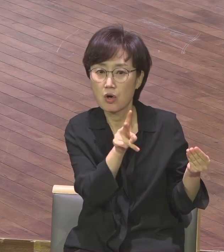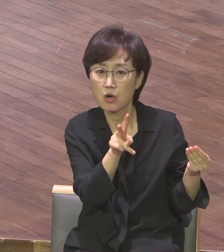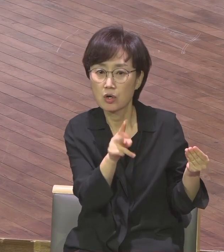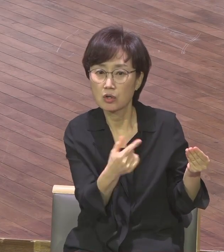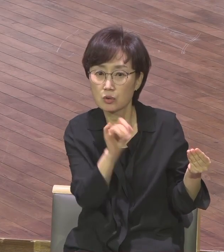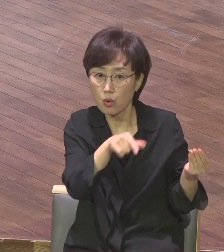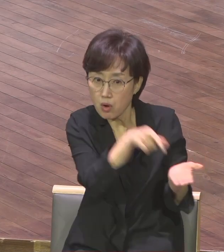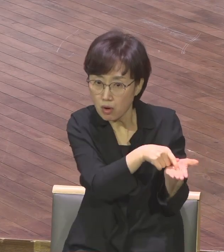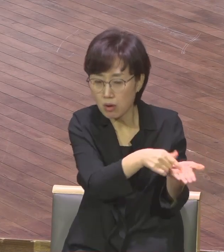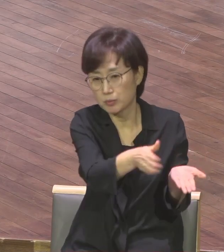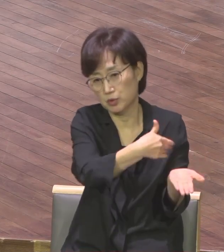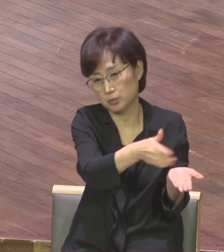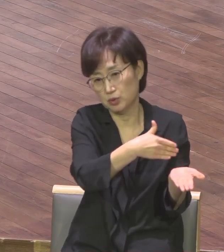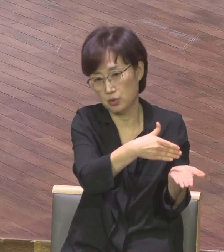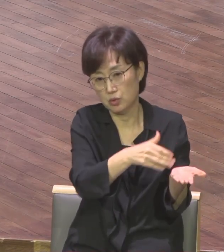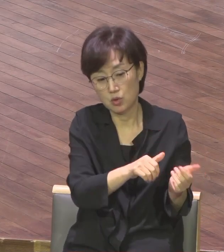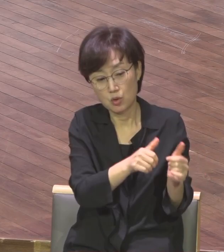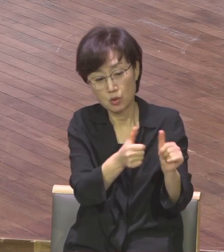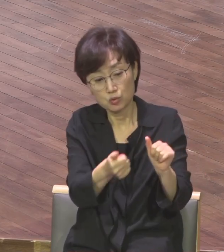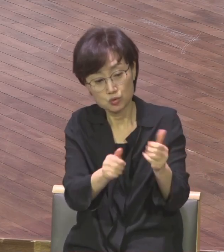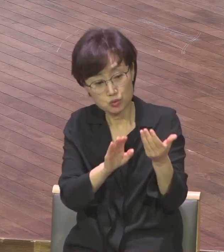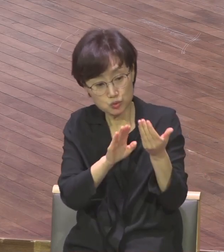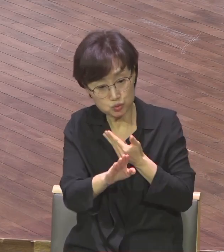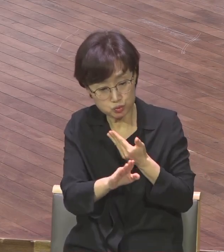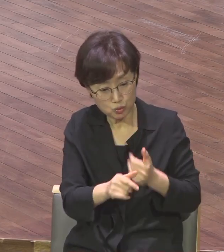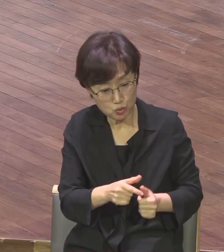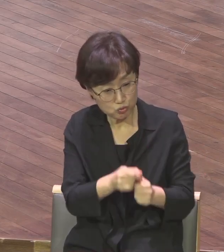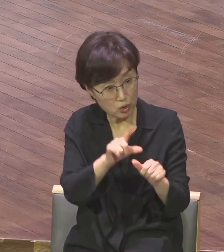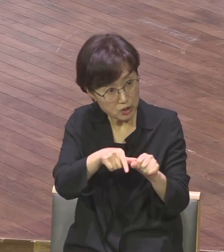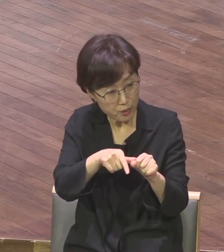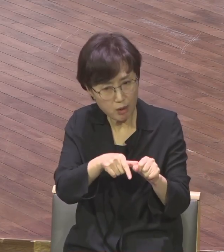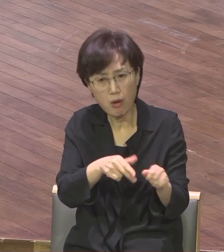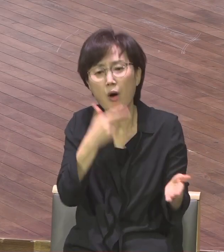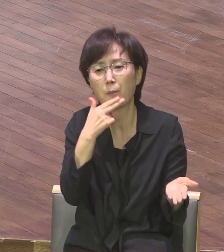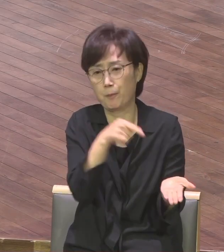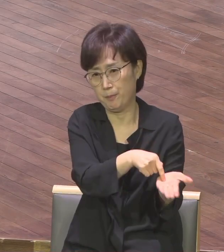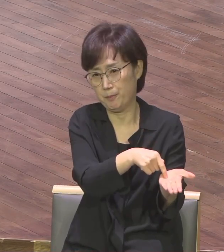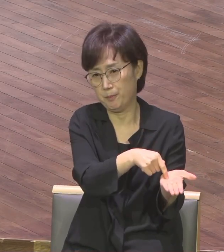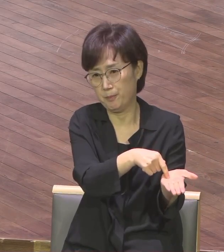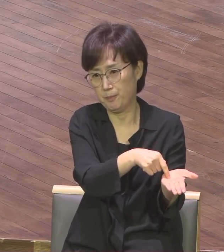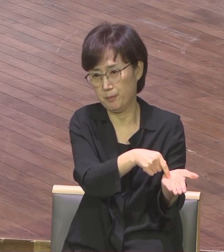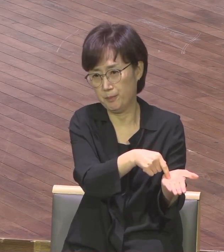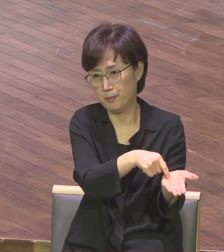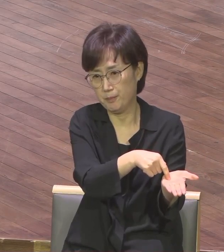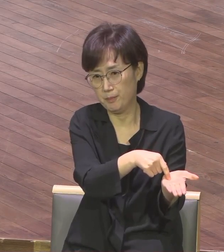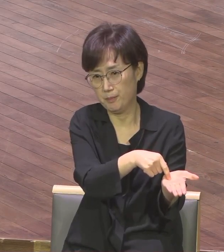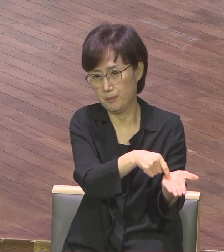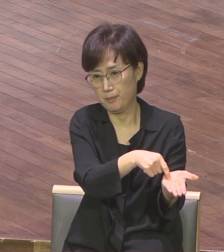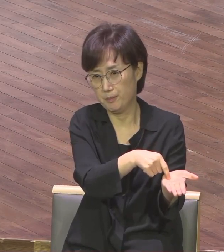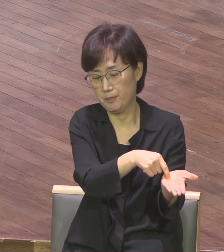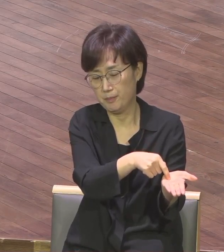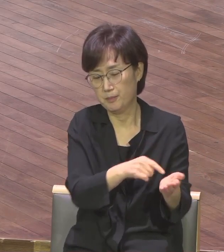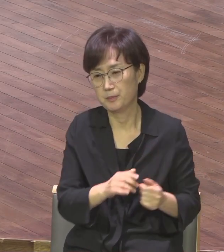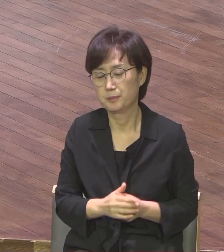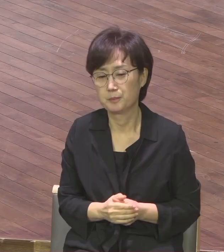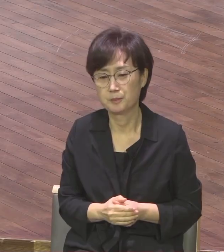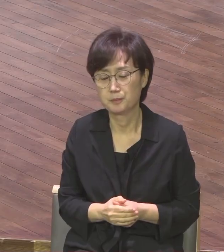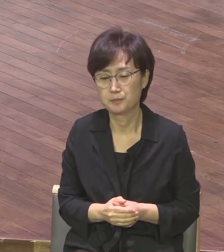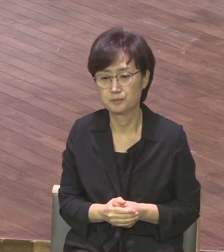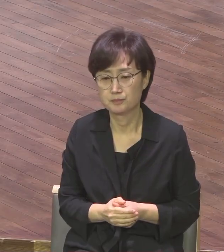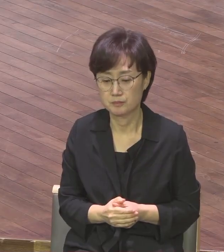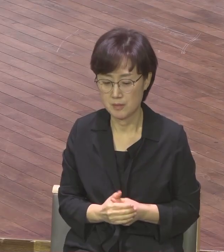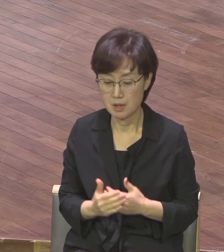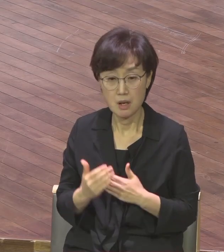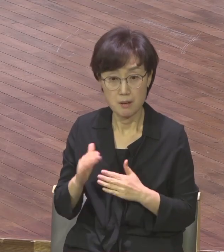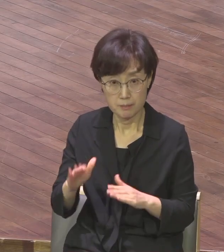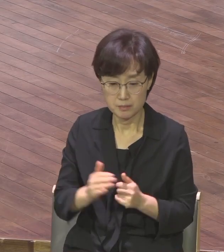있다라고, 사후에도 구원의 기회가 있다라고 말하는 부분이 하나도 없습니다.